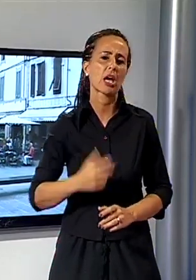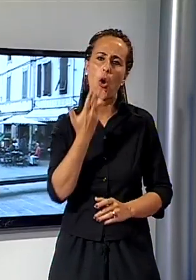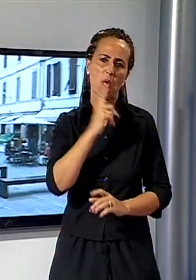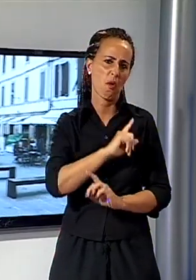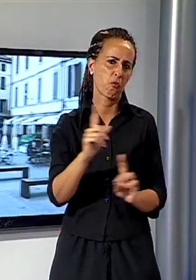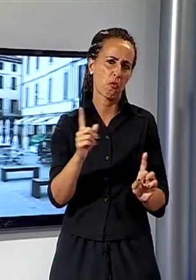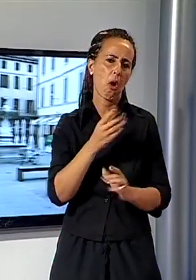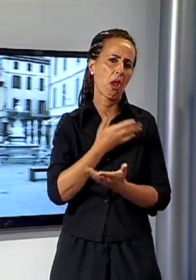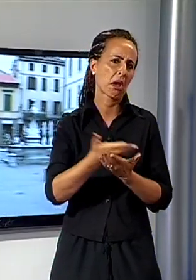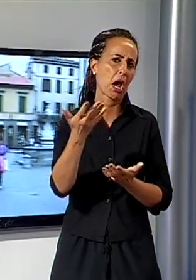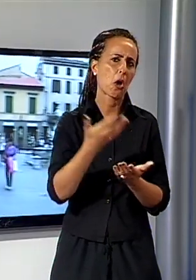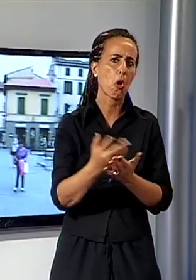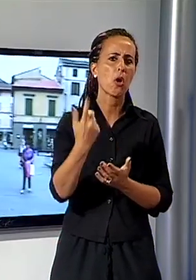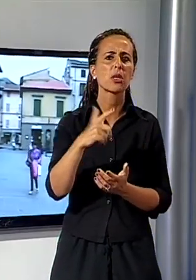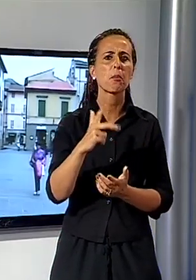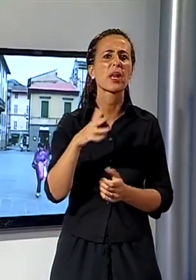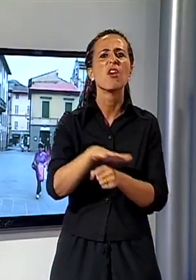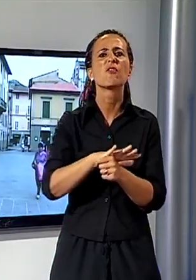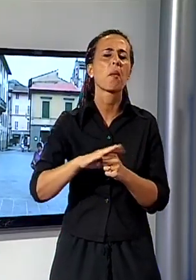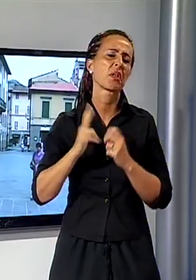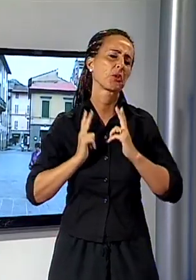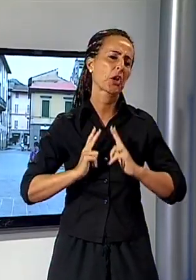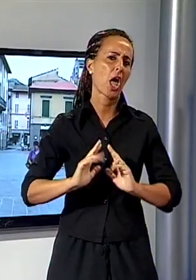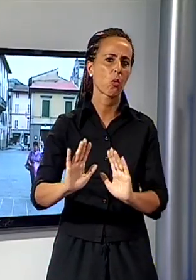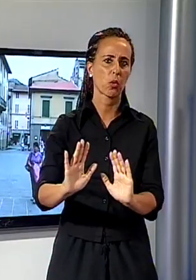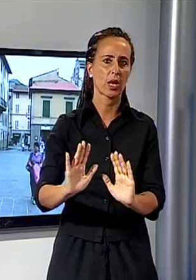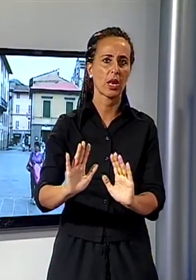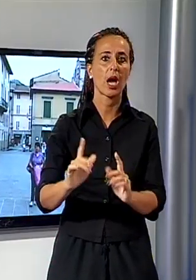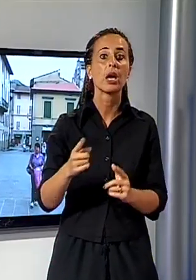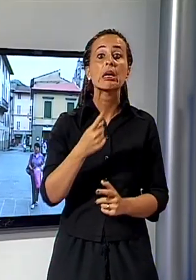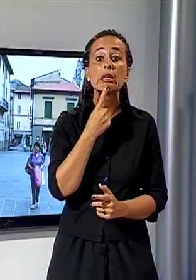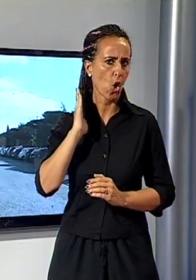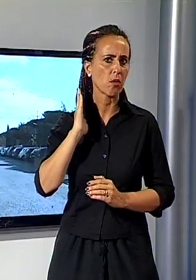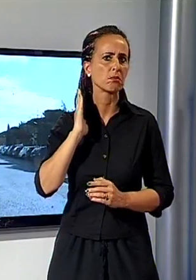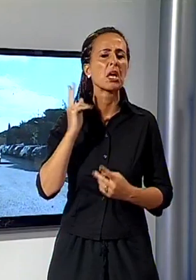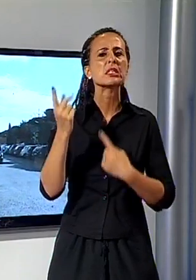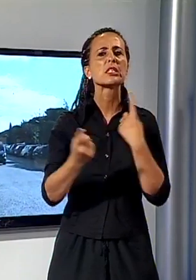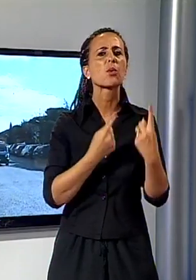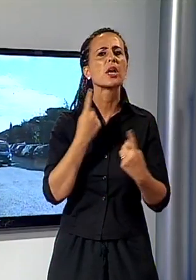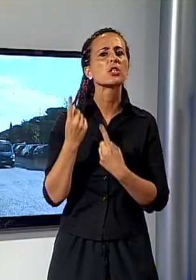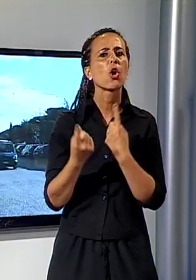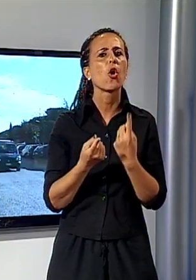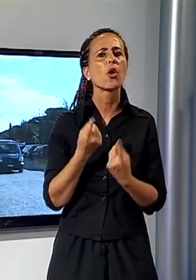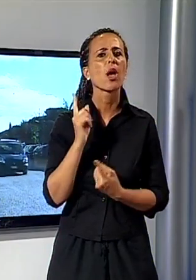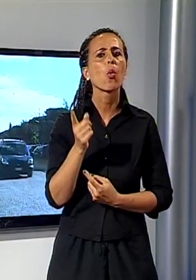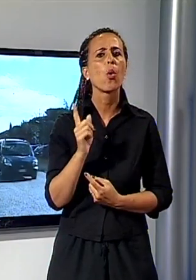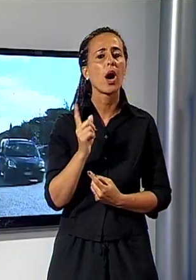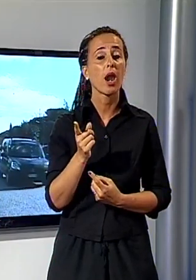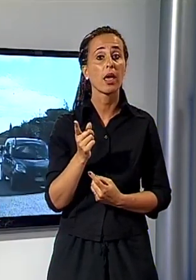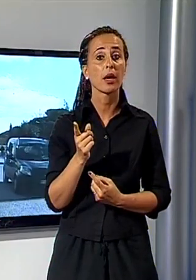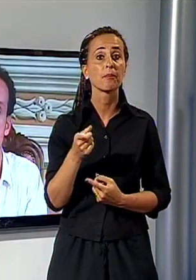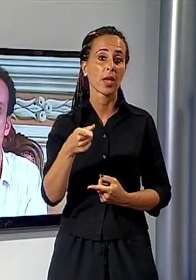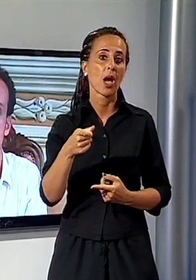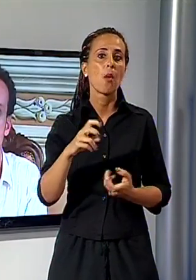serenità dei familiari. L'autore del gesto non è mai stato individuato nonostante le indagini partite dopo la denuncia ai carabinieri da parte del